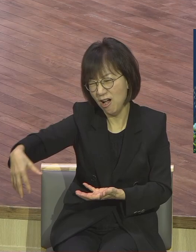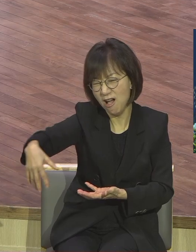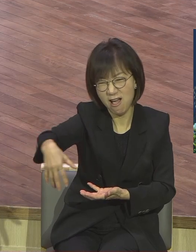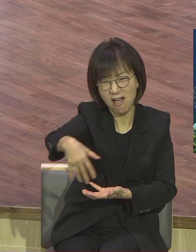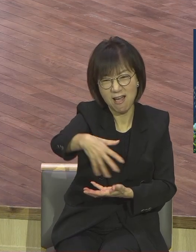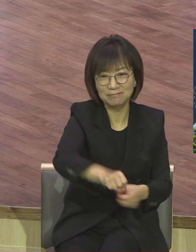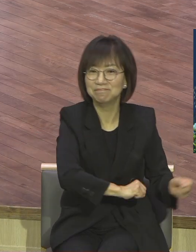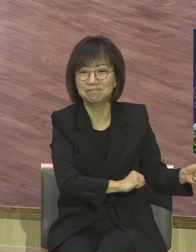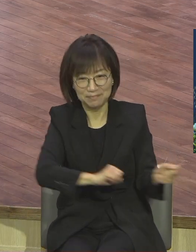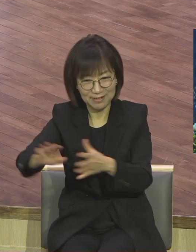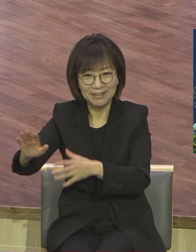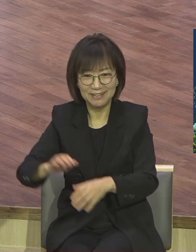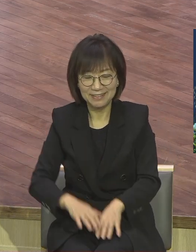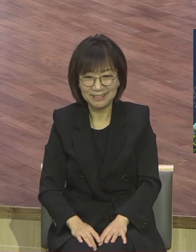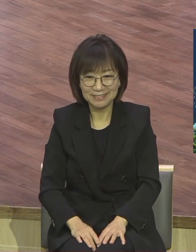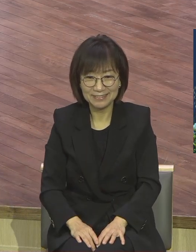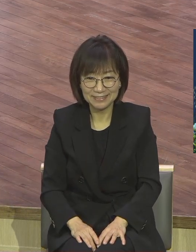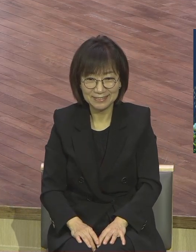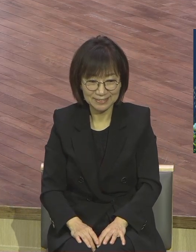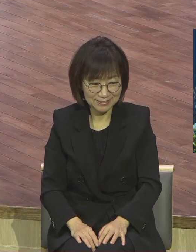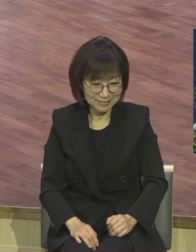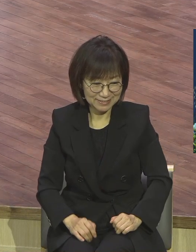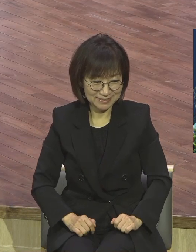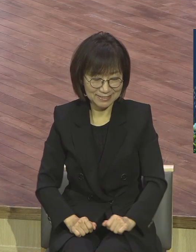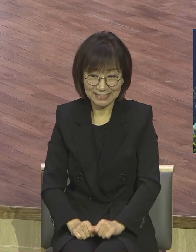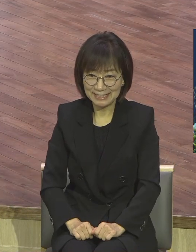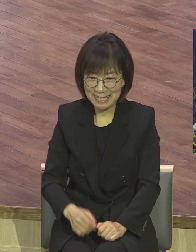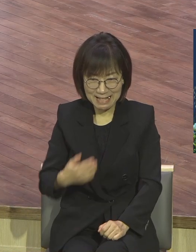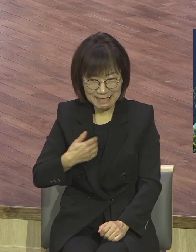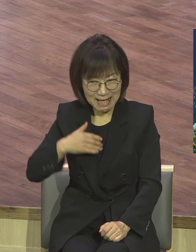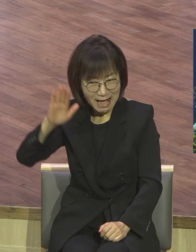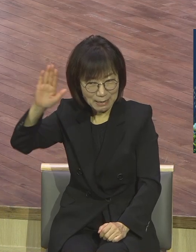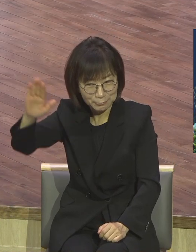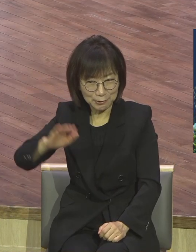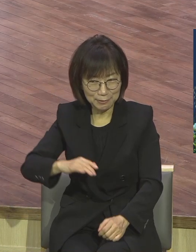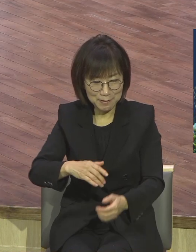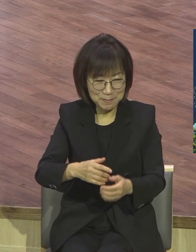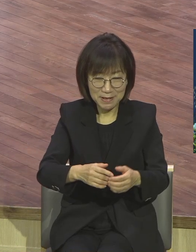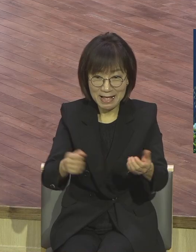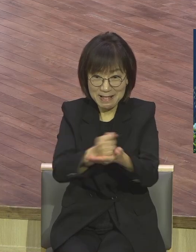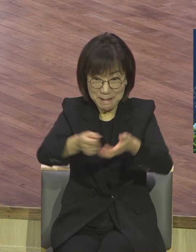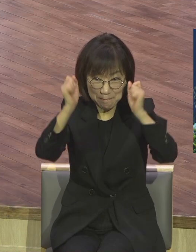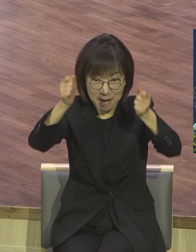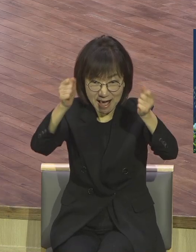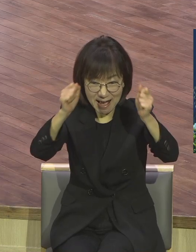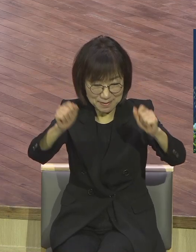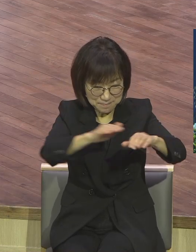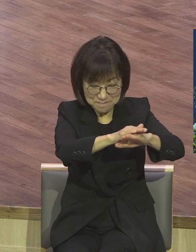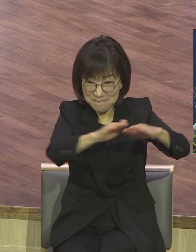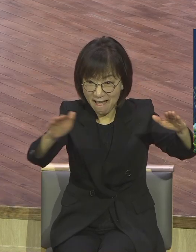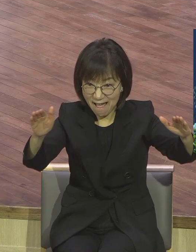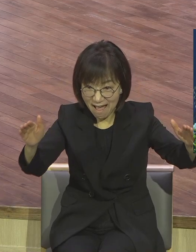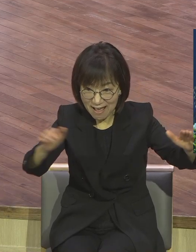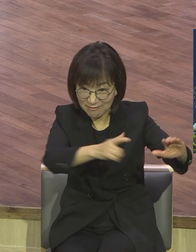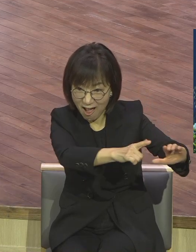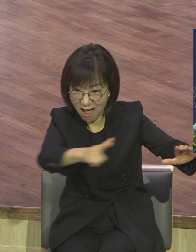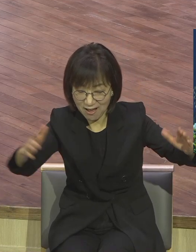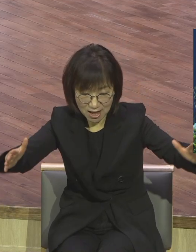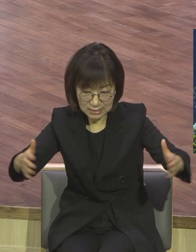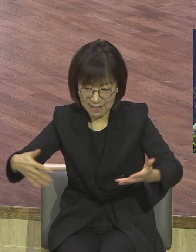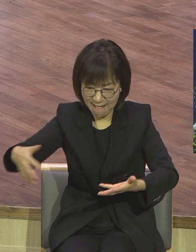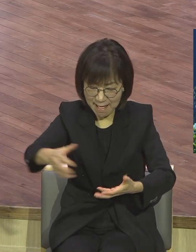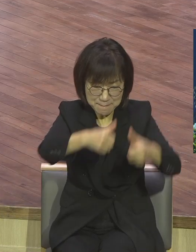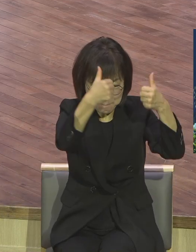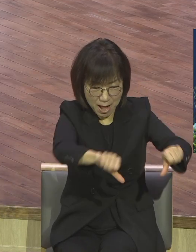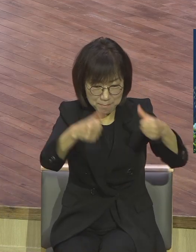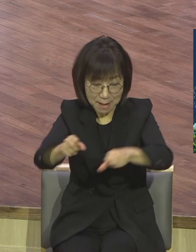그분들에게 적어도 법당 하나 까부수면 300에서 500 준다. 큰 거는 500, 작은 거는 300 준다. 제